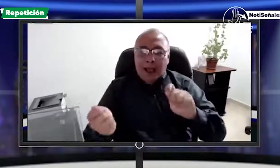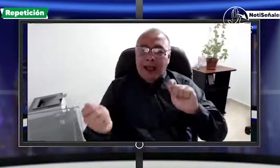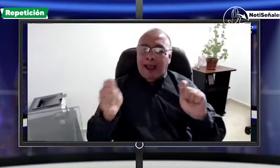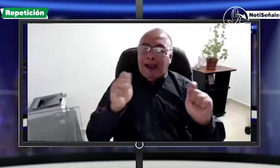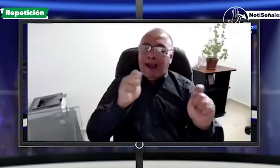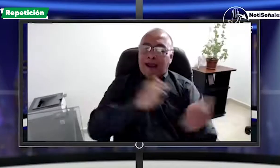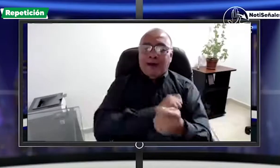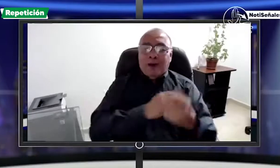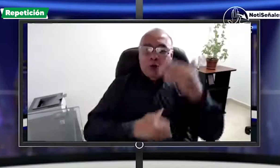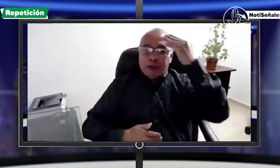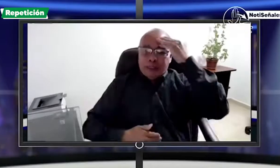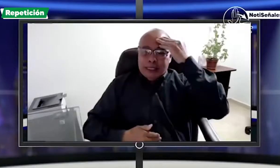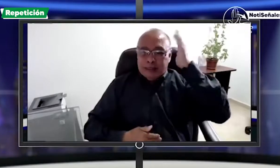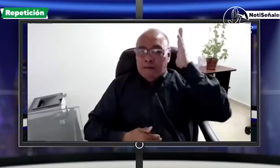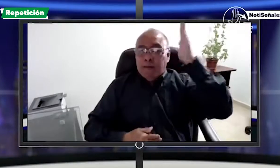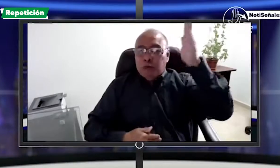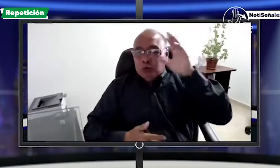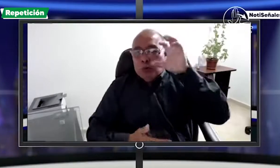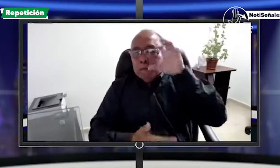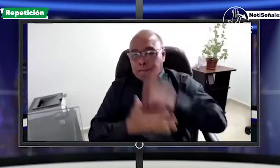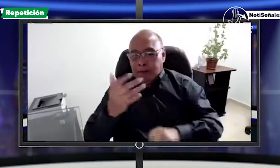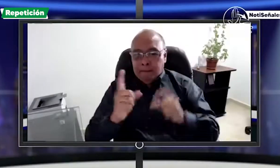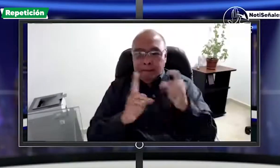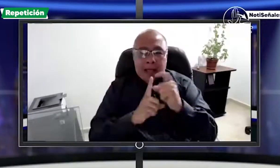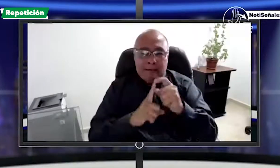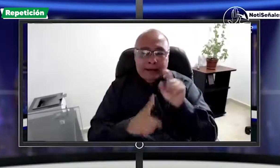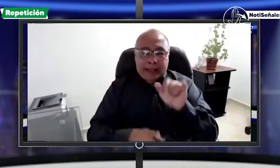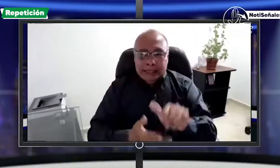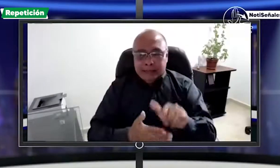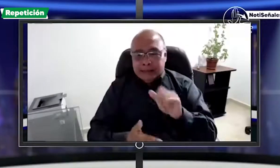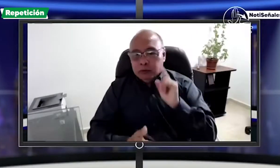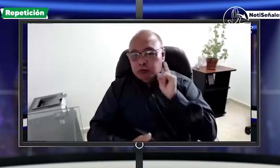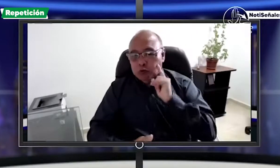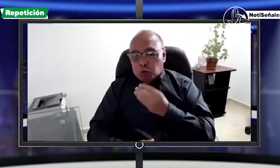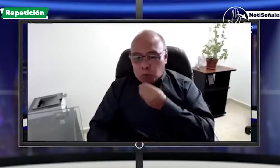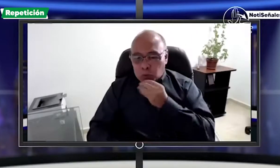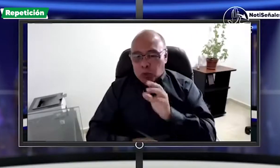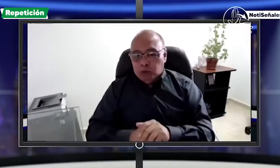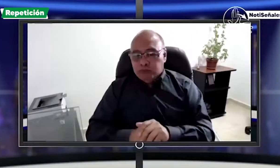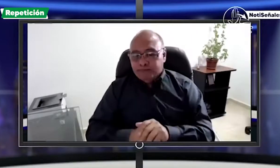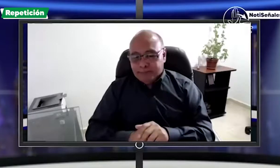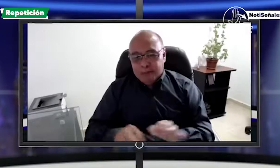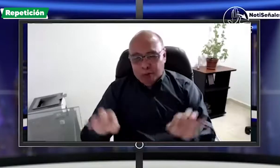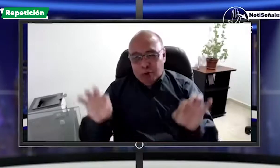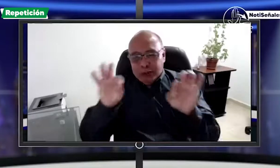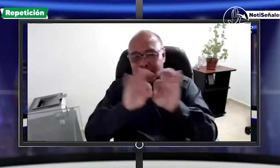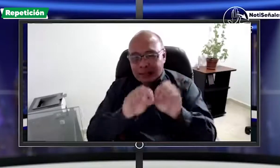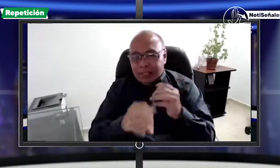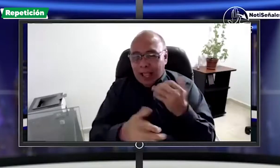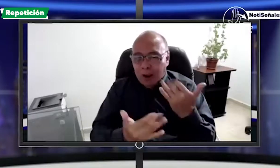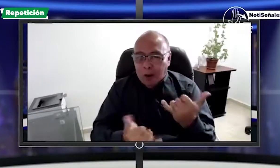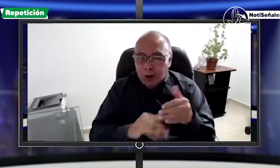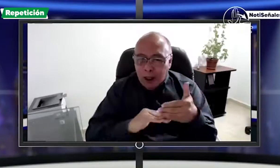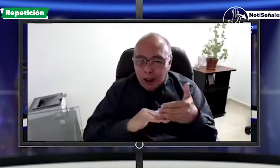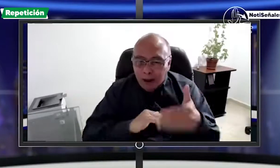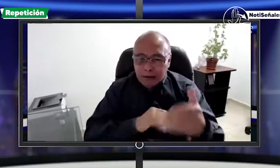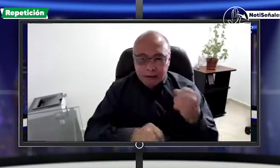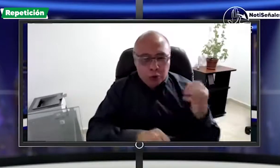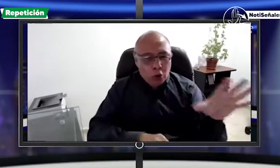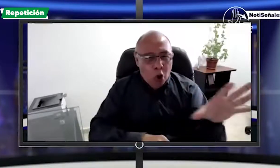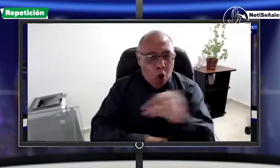Enviándoselas A las Entidades Para lograr Este Cambio De Paradigma Y evitar Que esto Sucede Como Él Menciona Allí Que